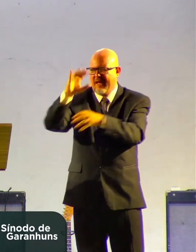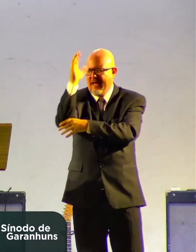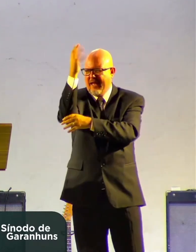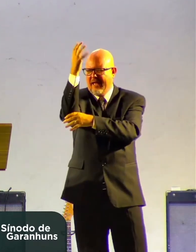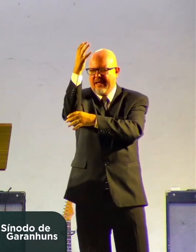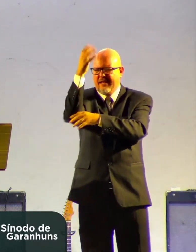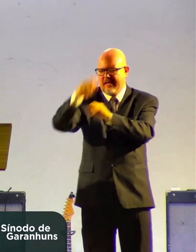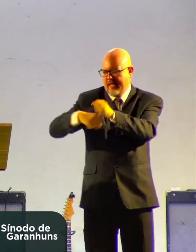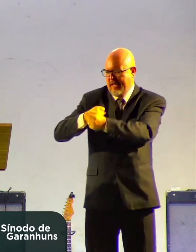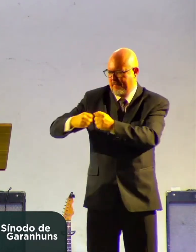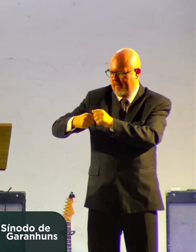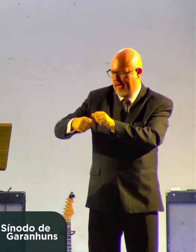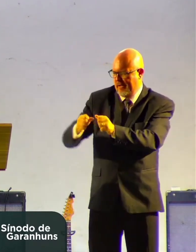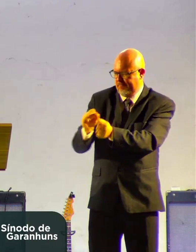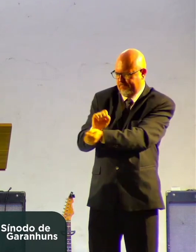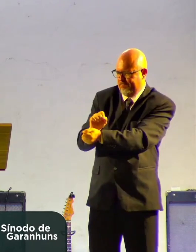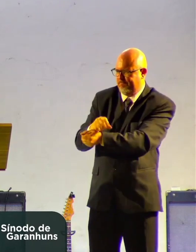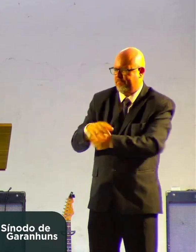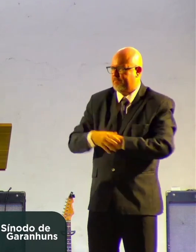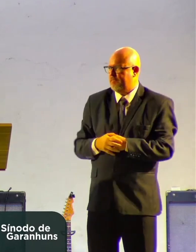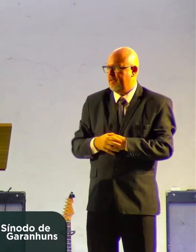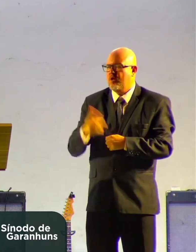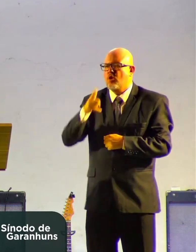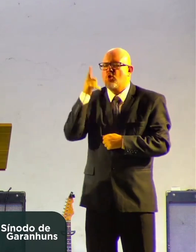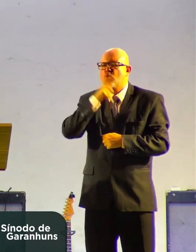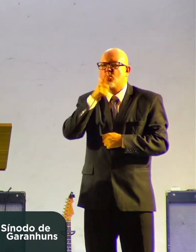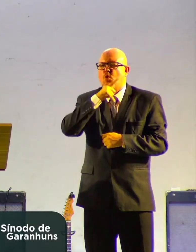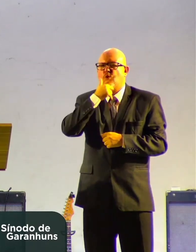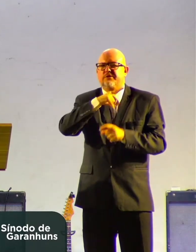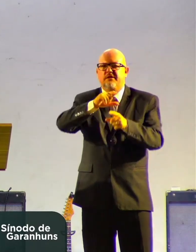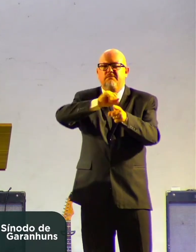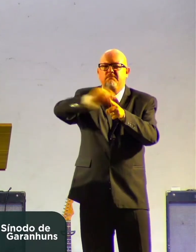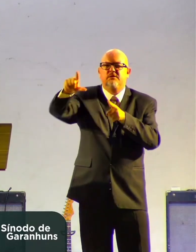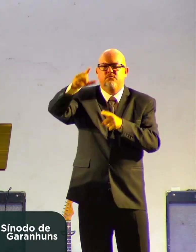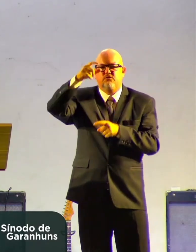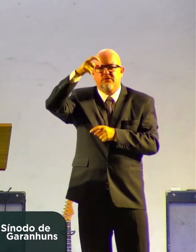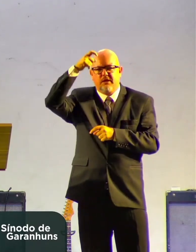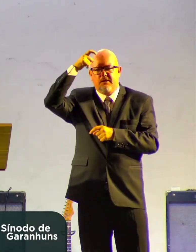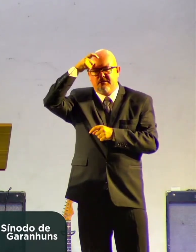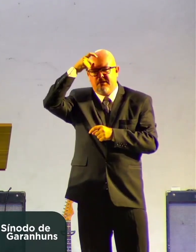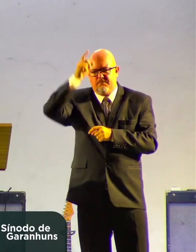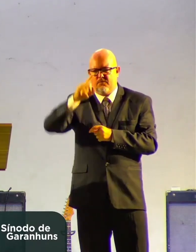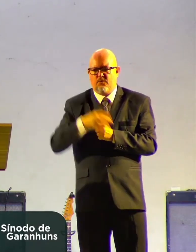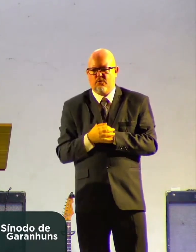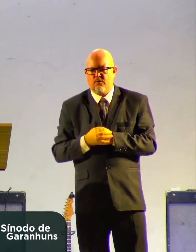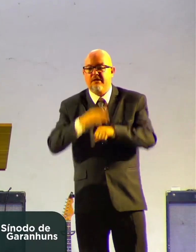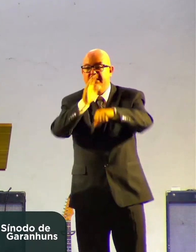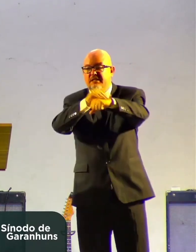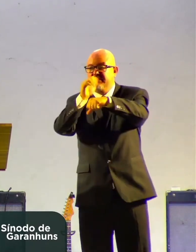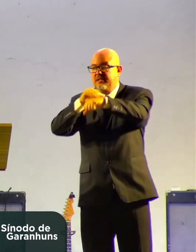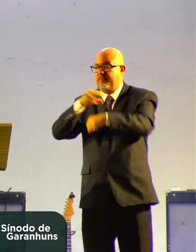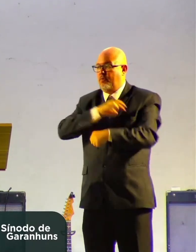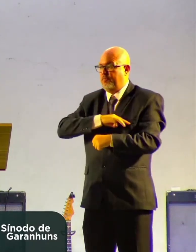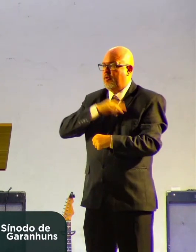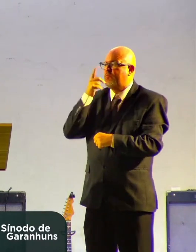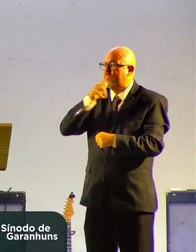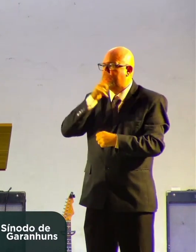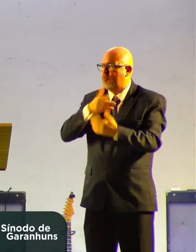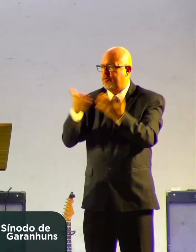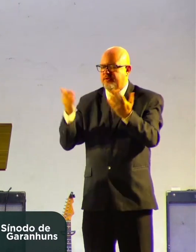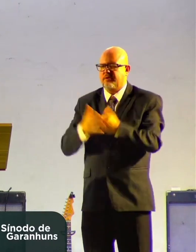tronco de madeira. E ele não conseguiu expulsar os demônios. Chamou os outros missionários, não